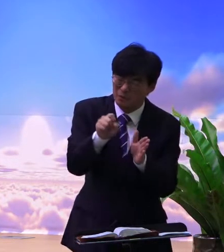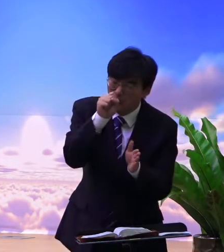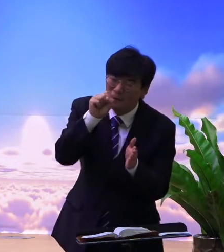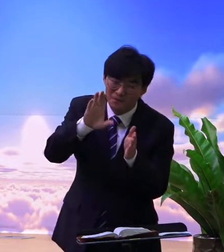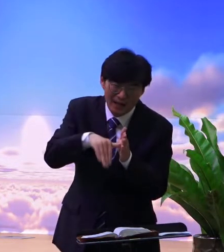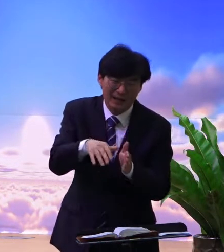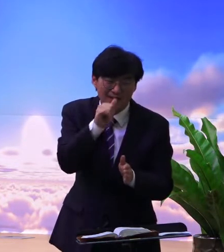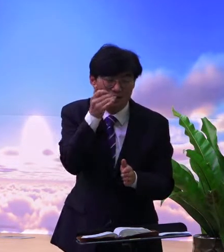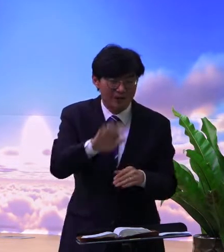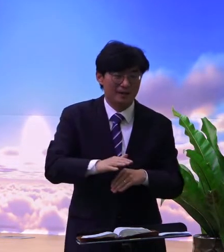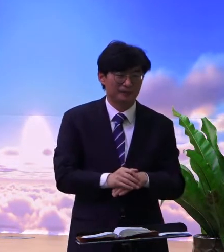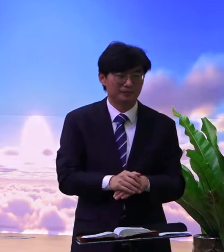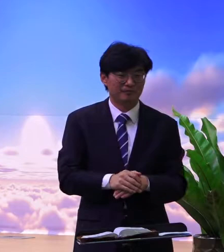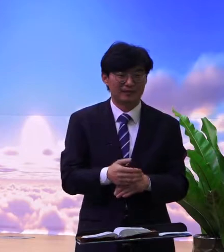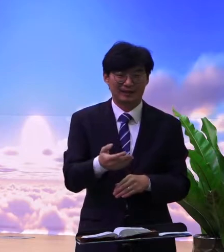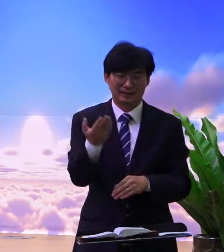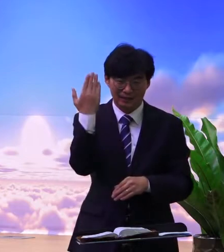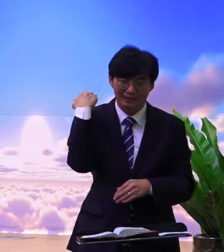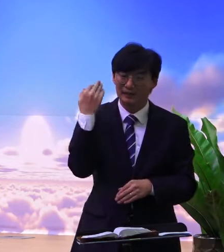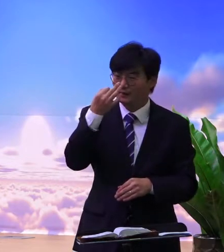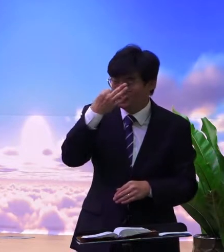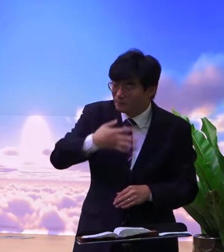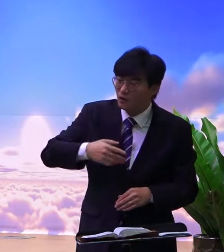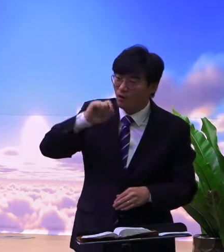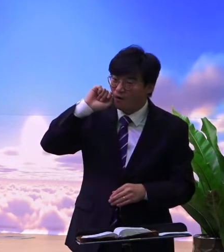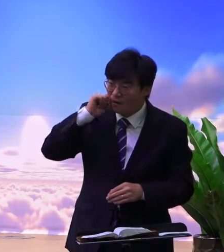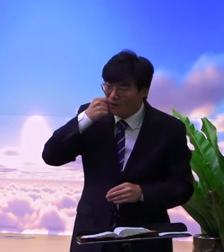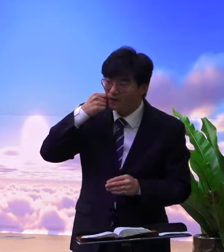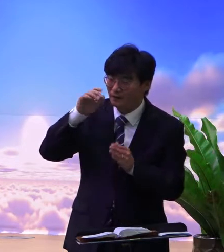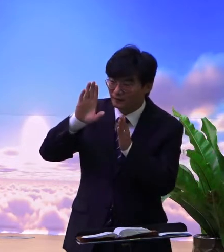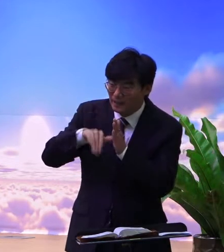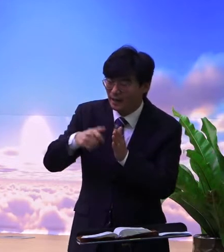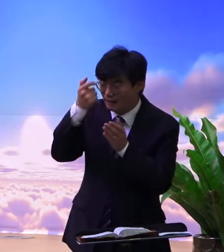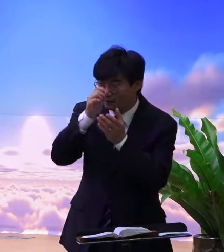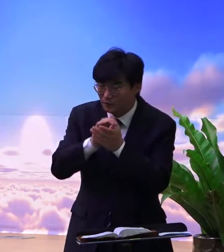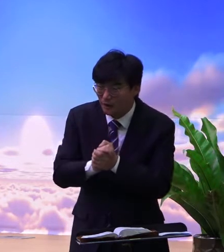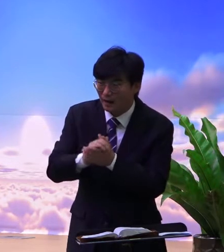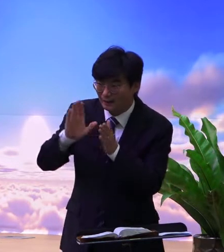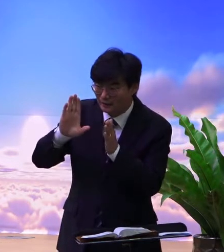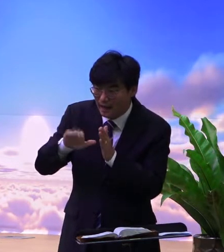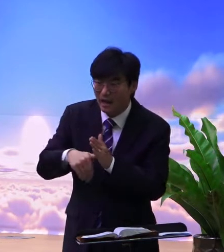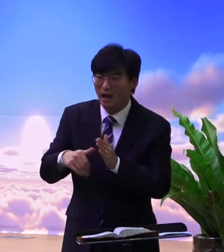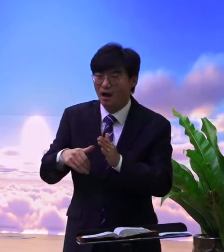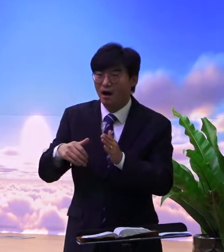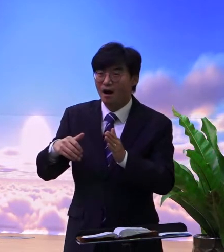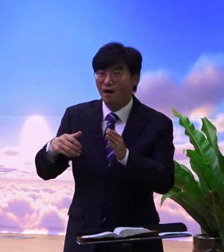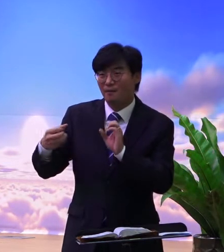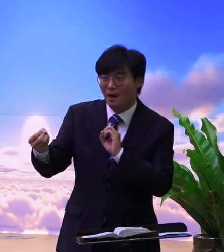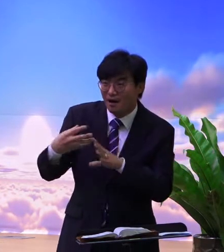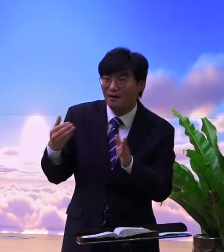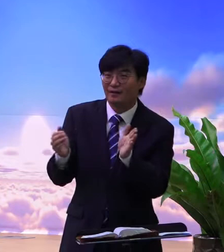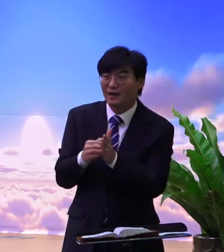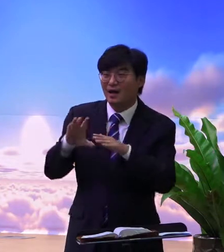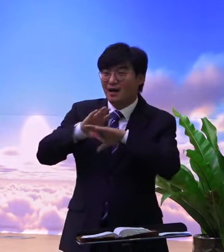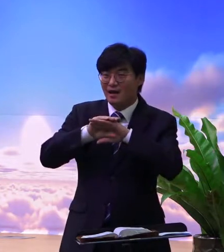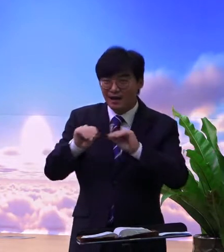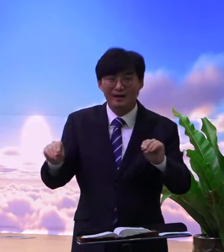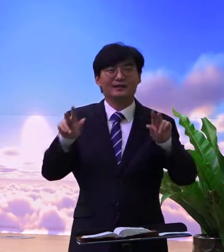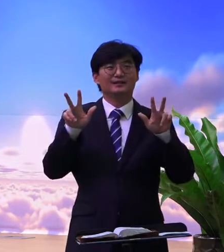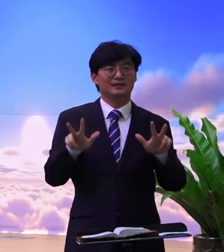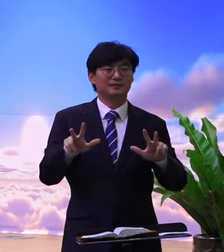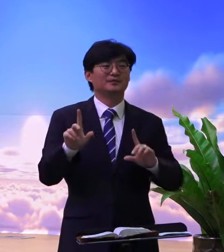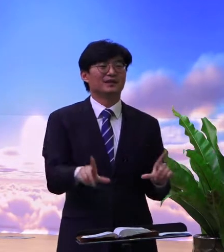그 어려워서 구했던 기도가 응답되고 내 삶이 좀 편해지고 나아지니까